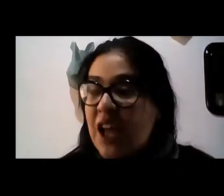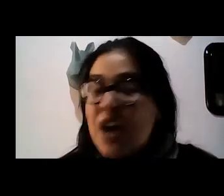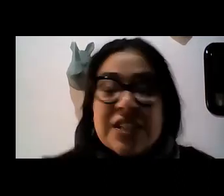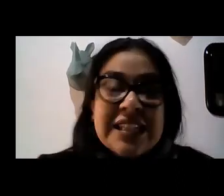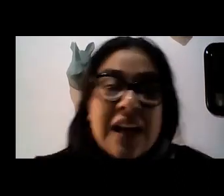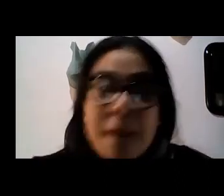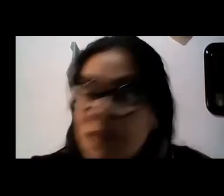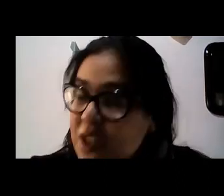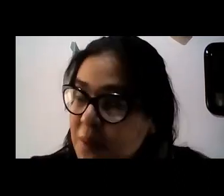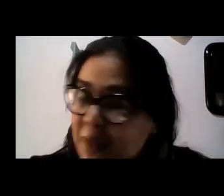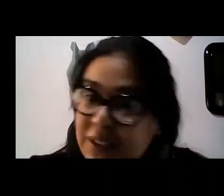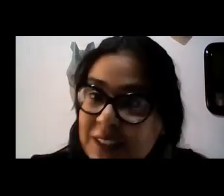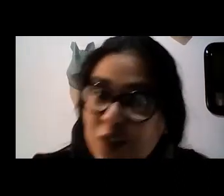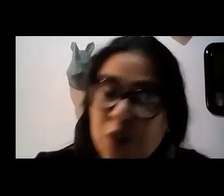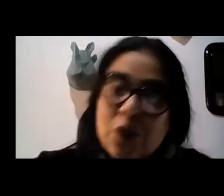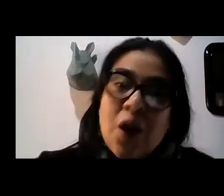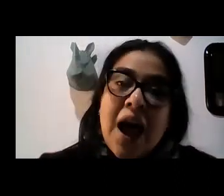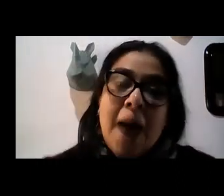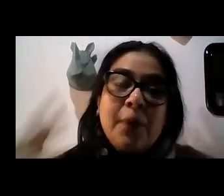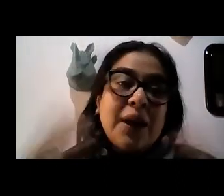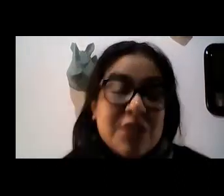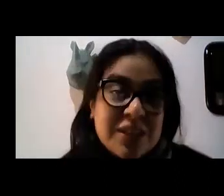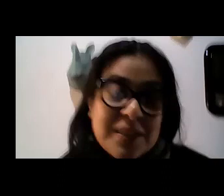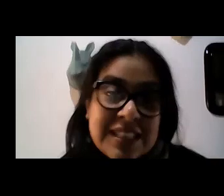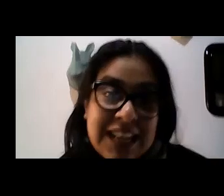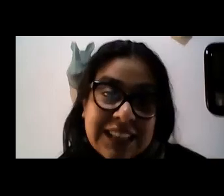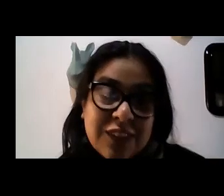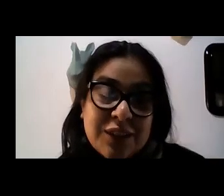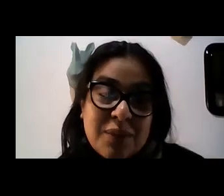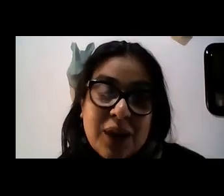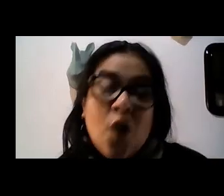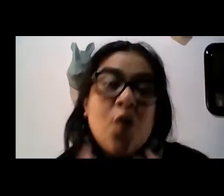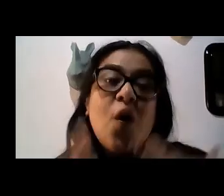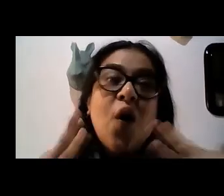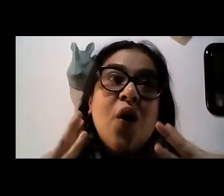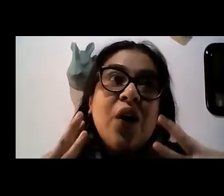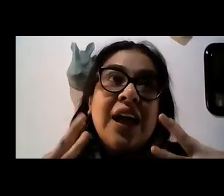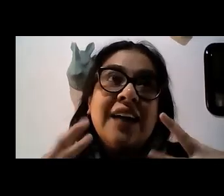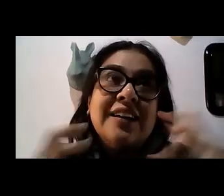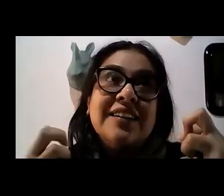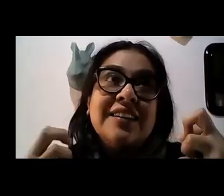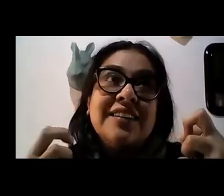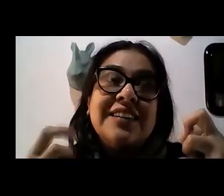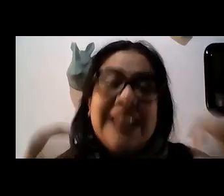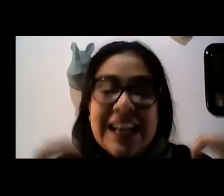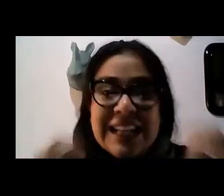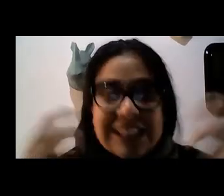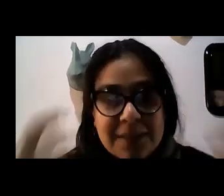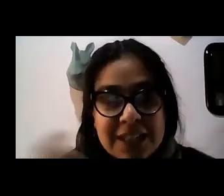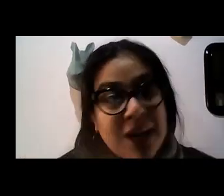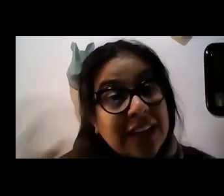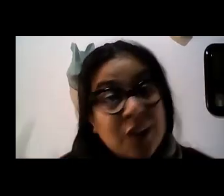comunidad, nos hacían muchas preguntas en torno a por qué muchas veces el arte contemporáneo no tiene